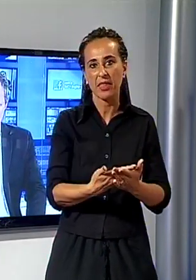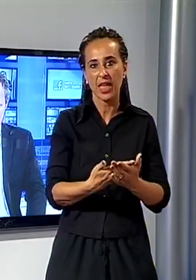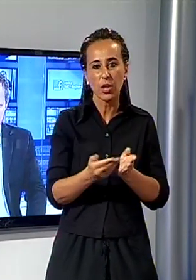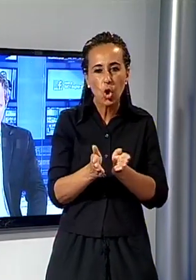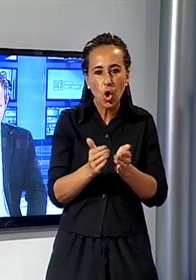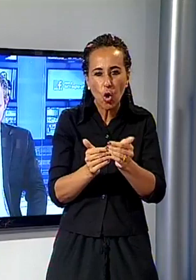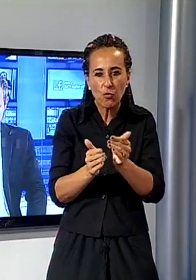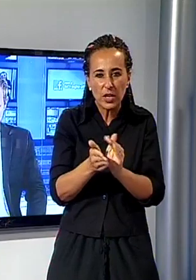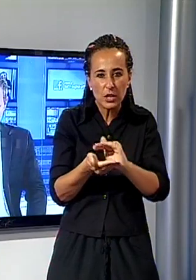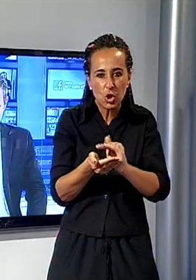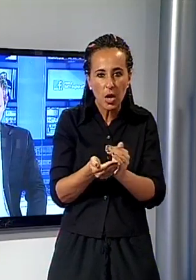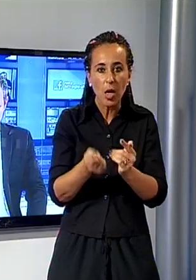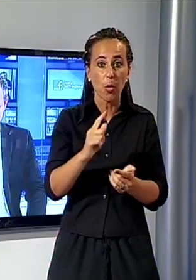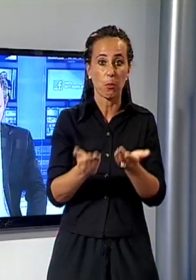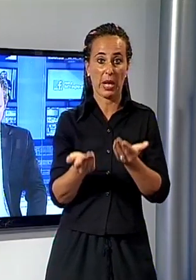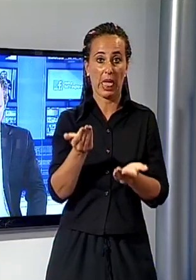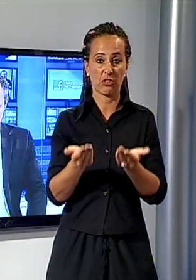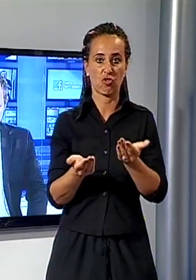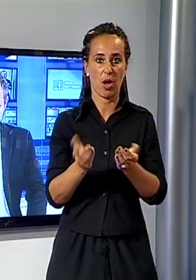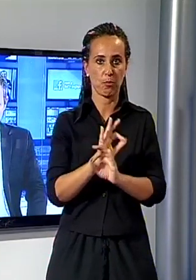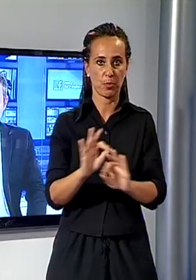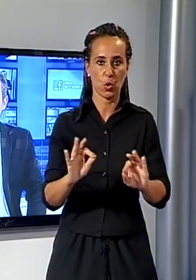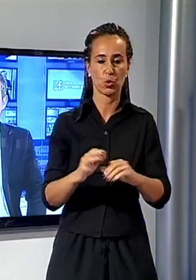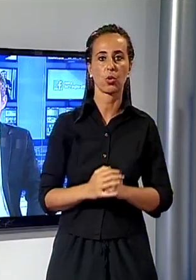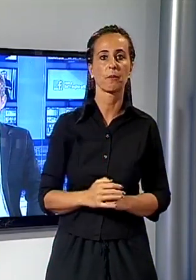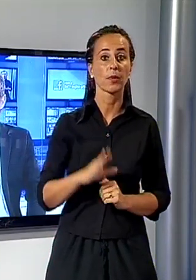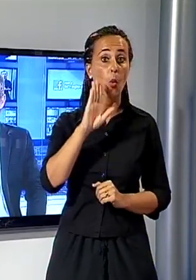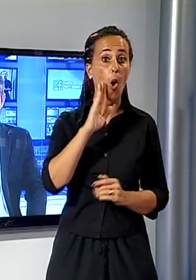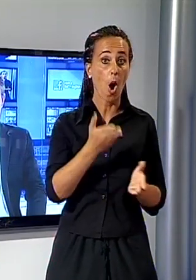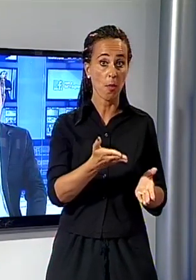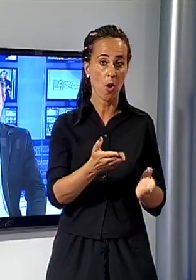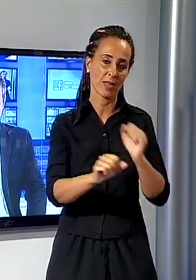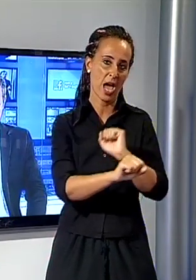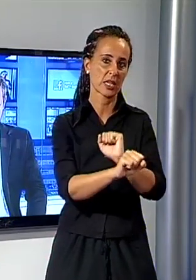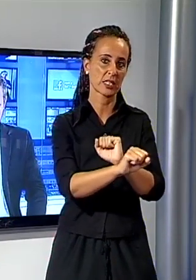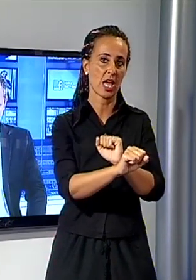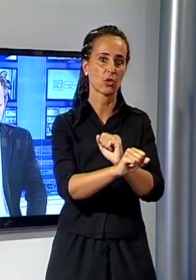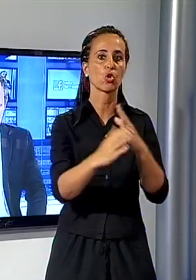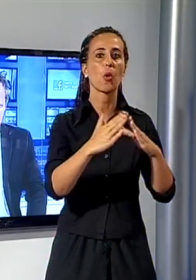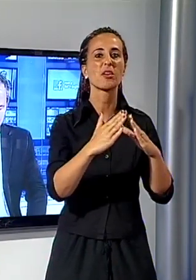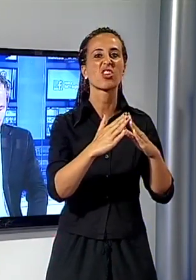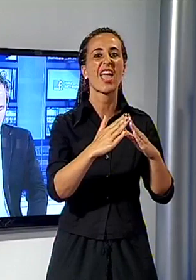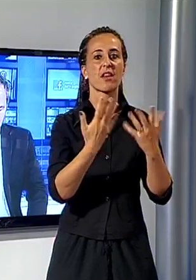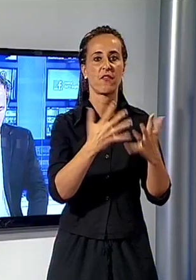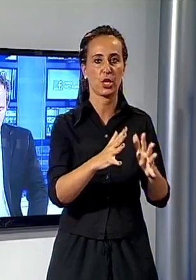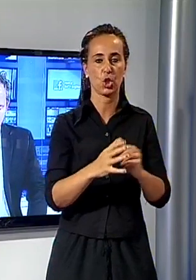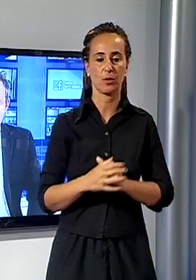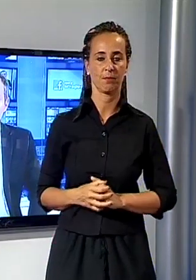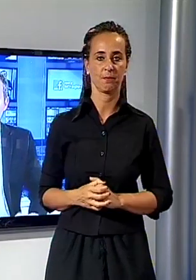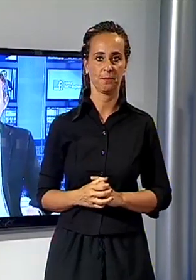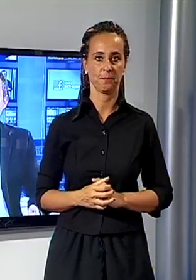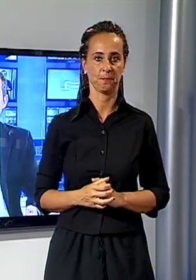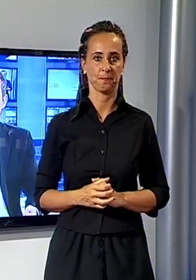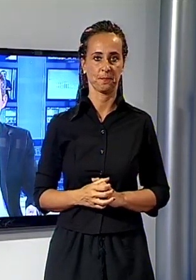arrestato Benedetto Biagini, 60 anni, ritenuto responsabile del reato di detenzione ai fini di spaccio di sostanze